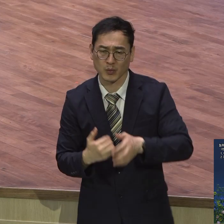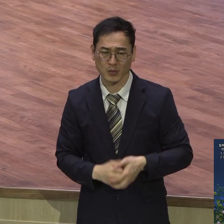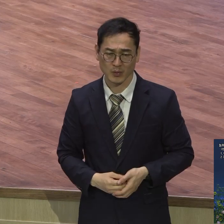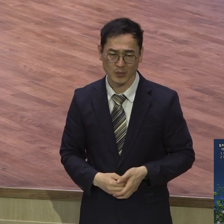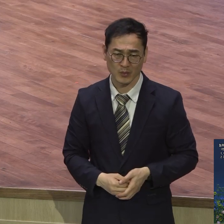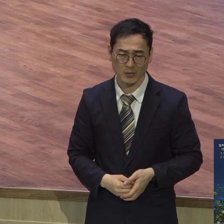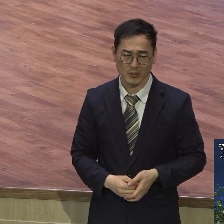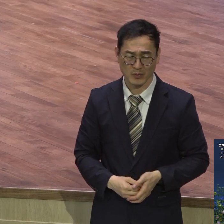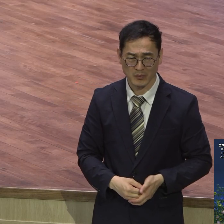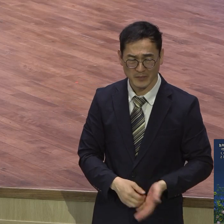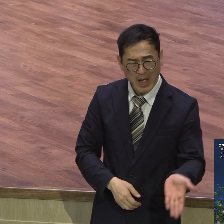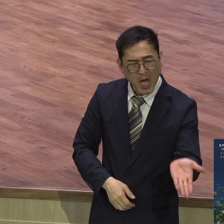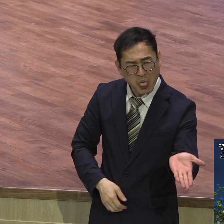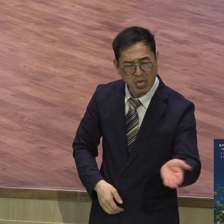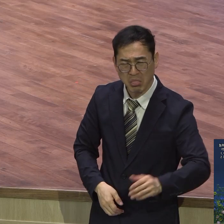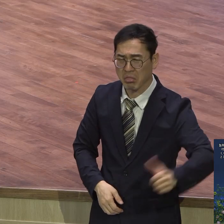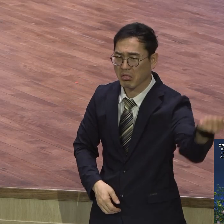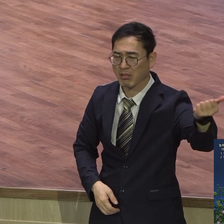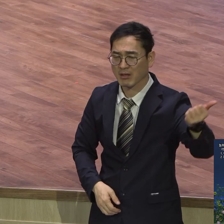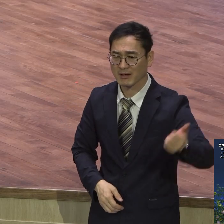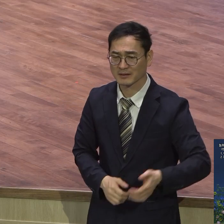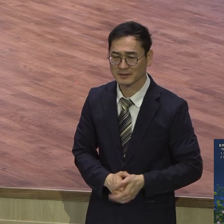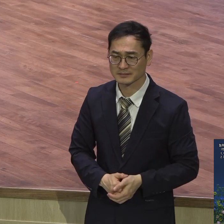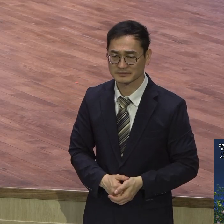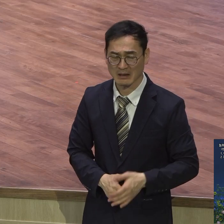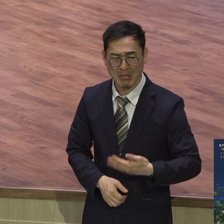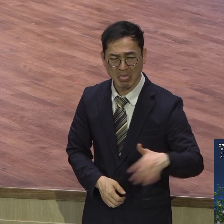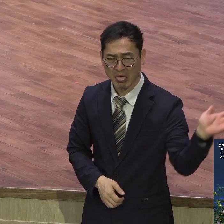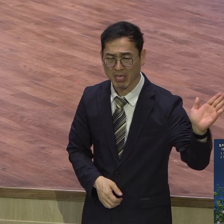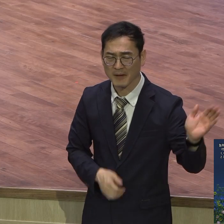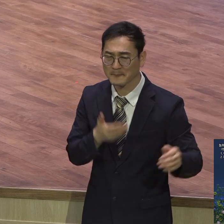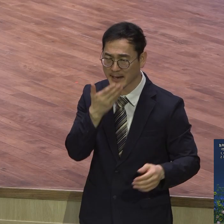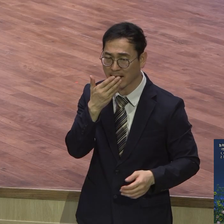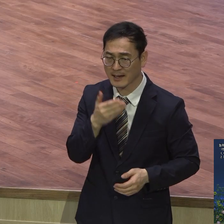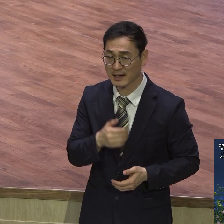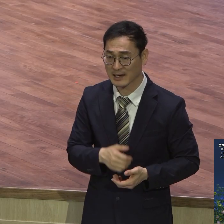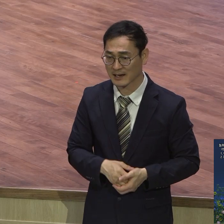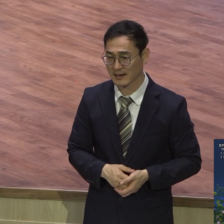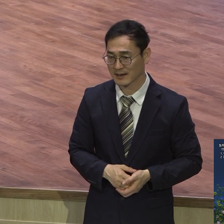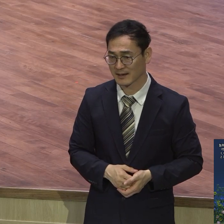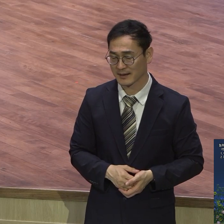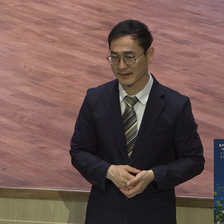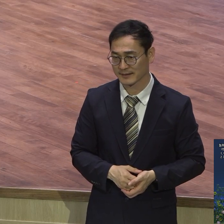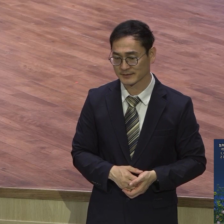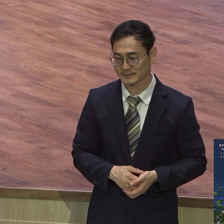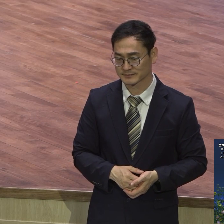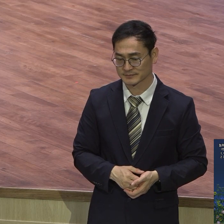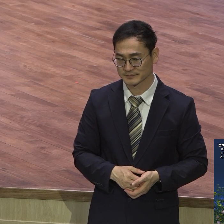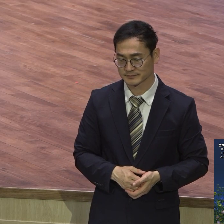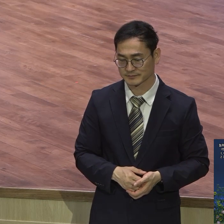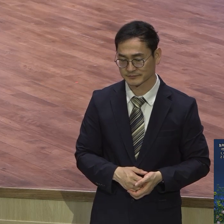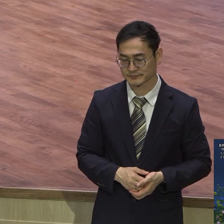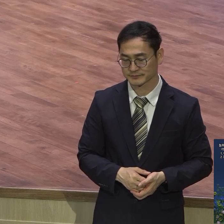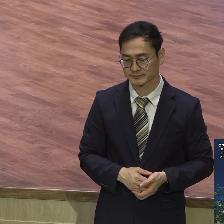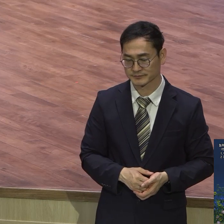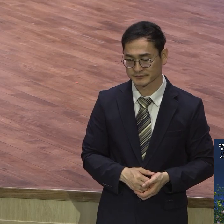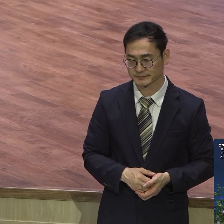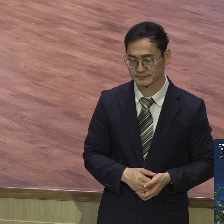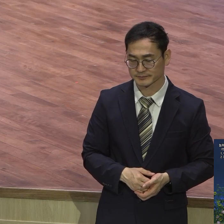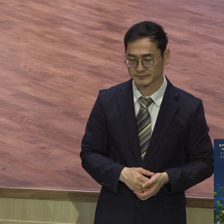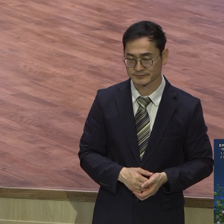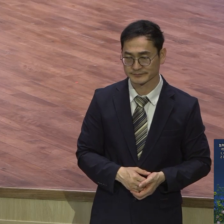하나님을 의식하고 하는 말이냐 여러분 생각하면 돼요 여러분이